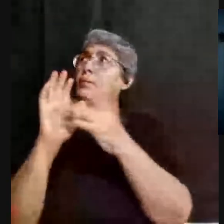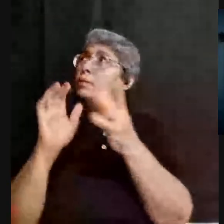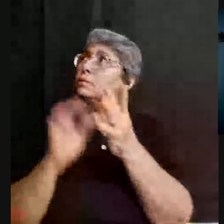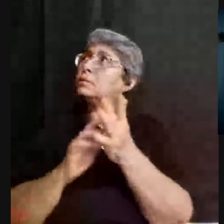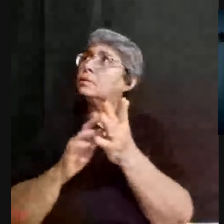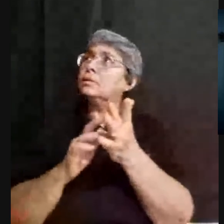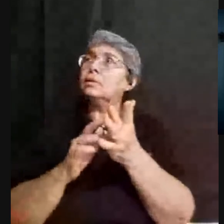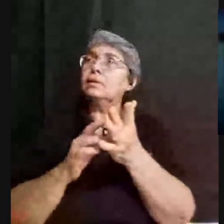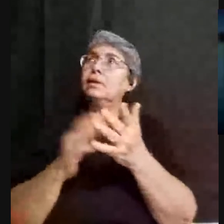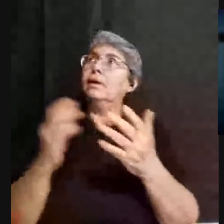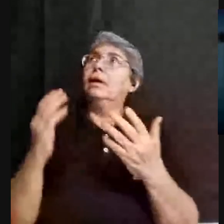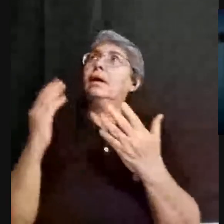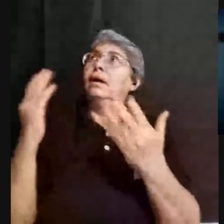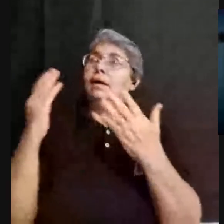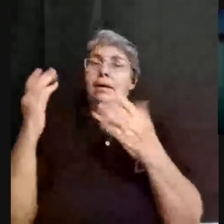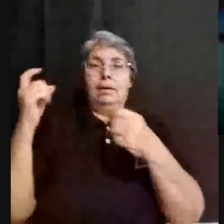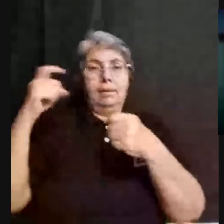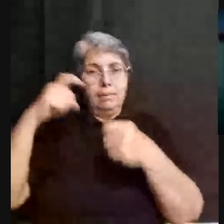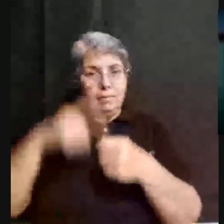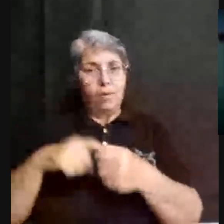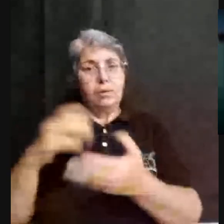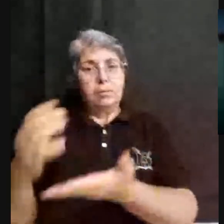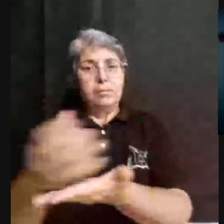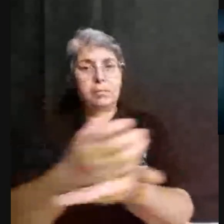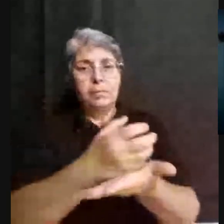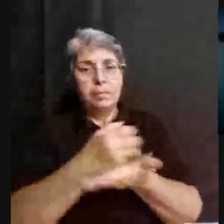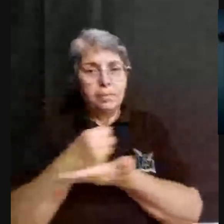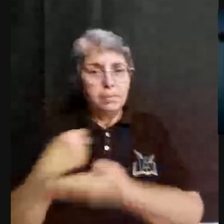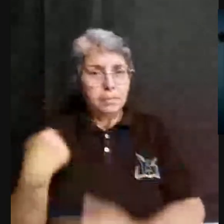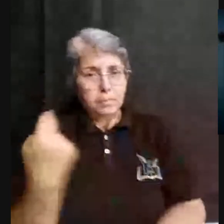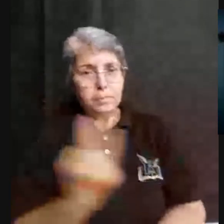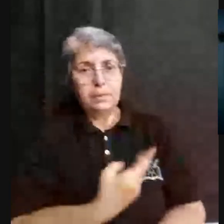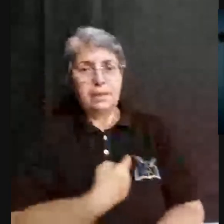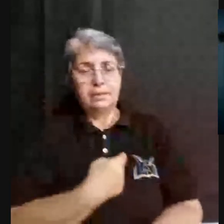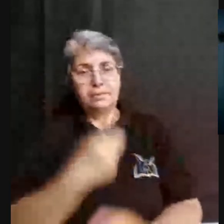finalmente volte para nos buscar. Agradeço a atenção de todos.